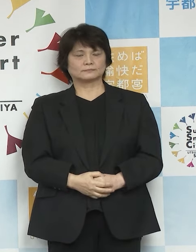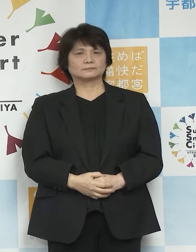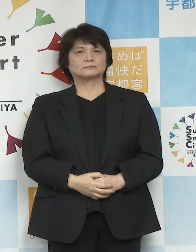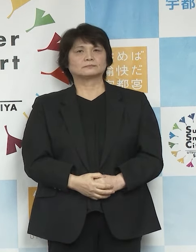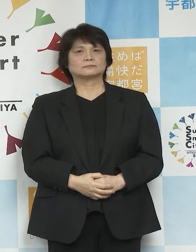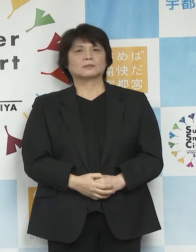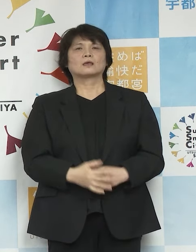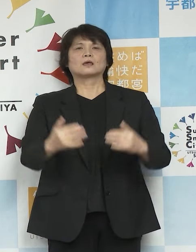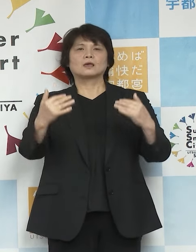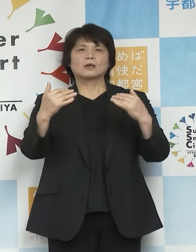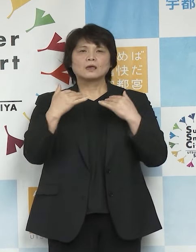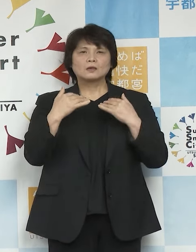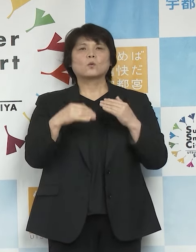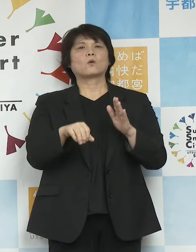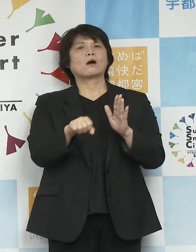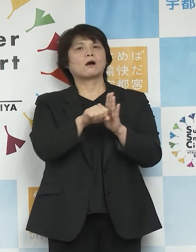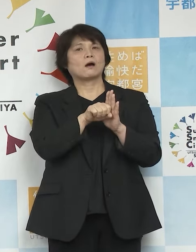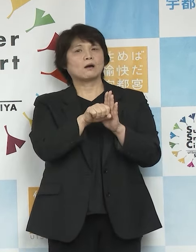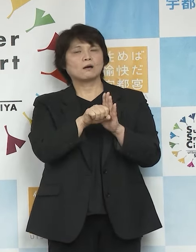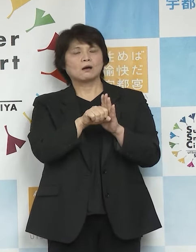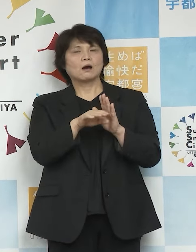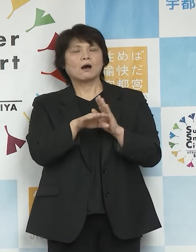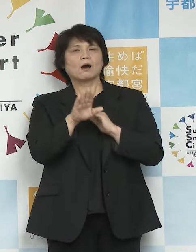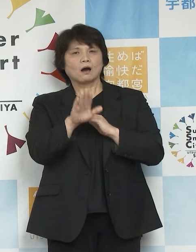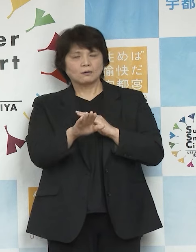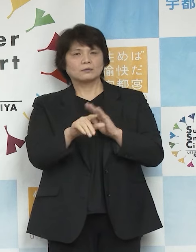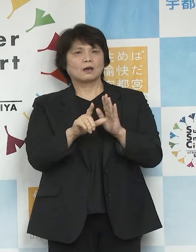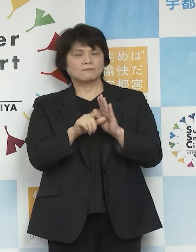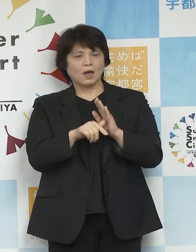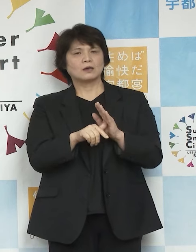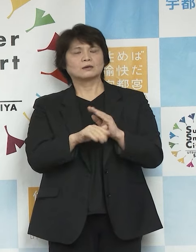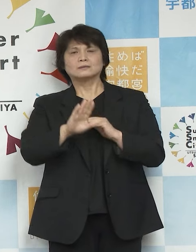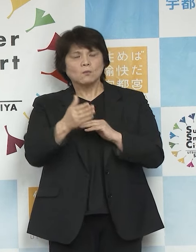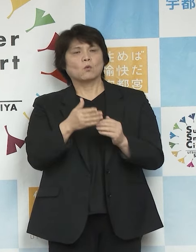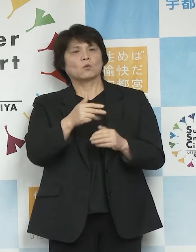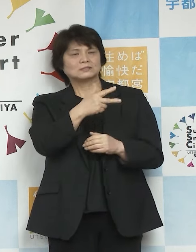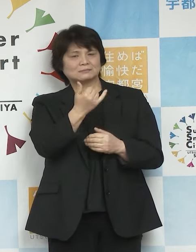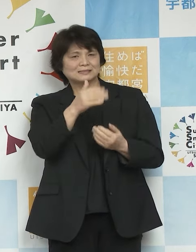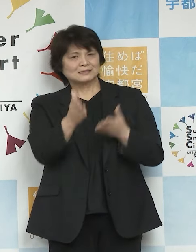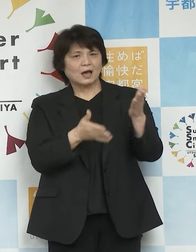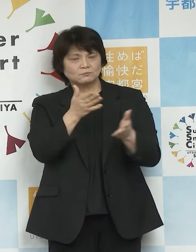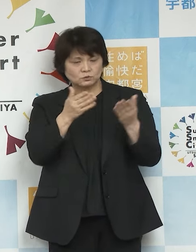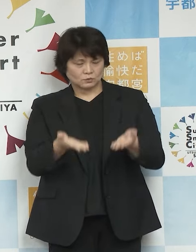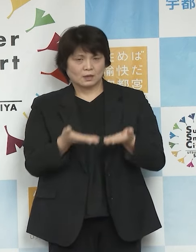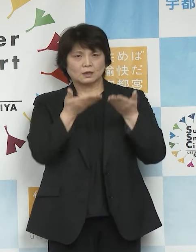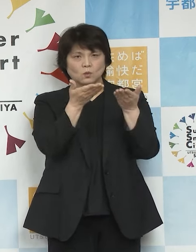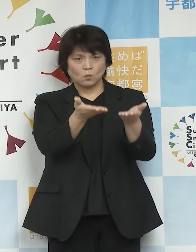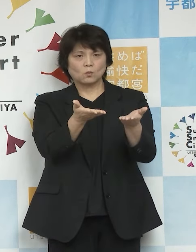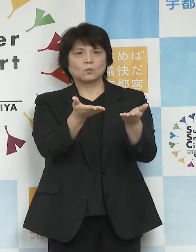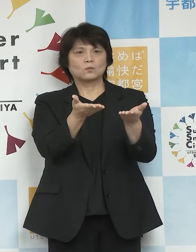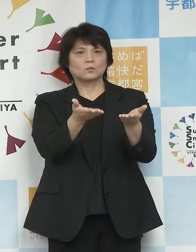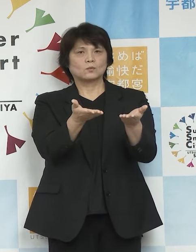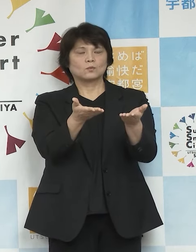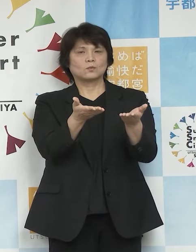その影響があったとしても、サービス、市民サービスの提供には、